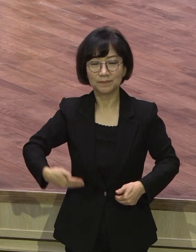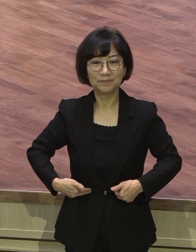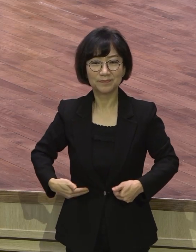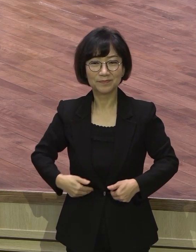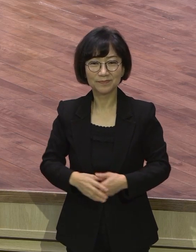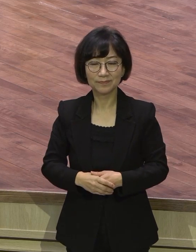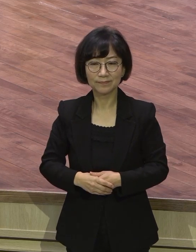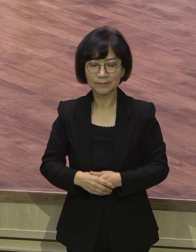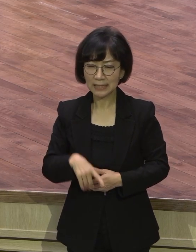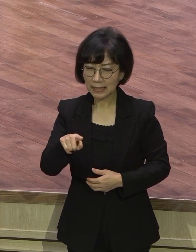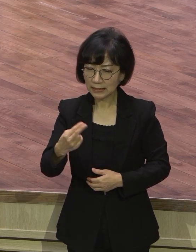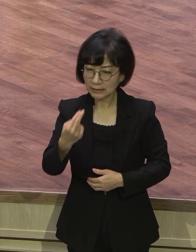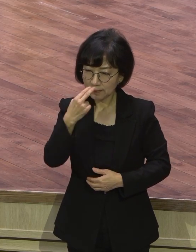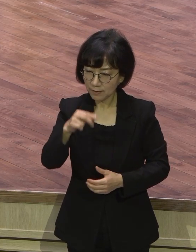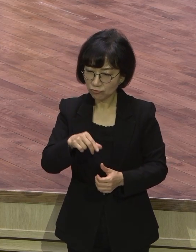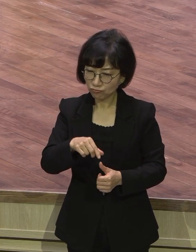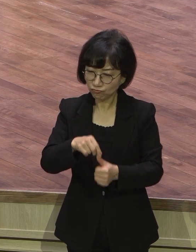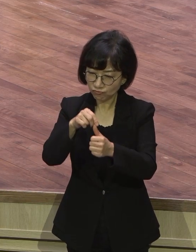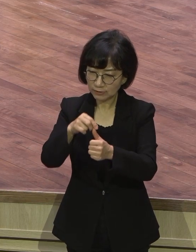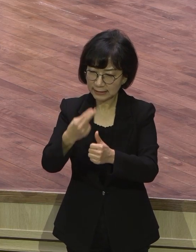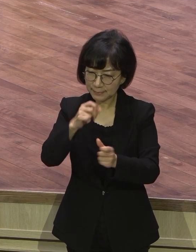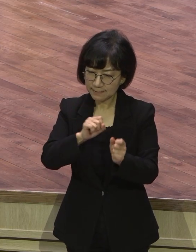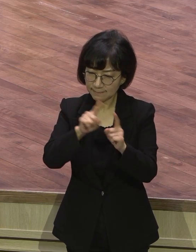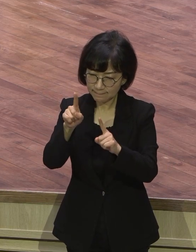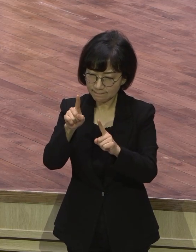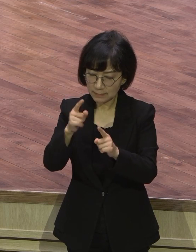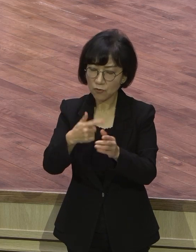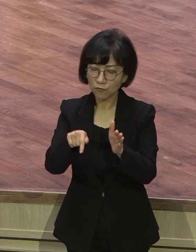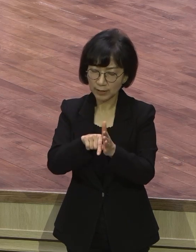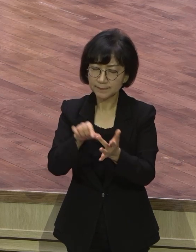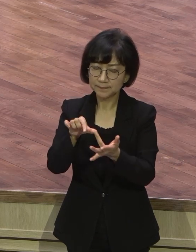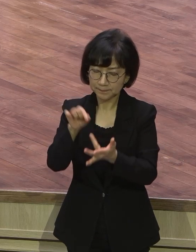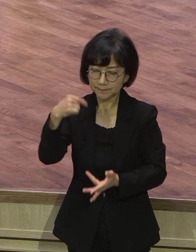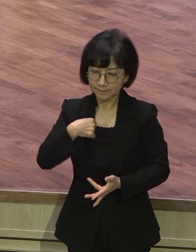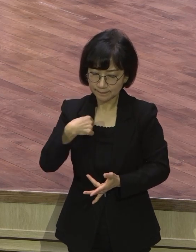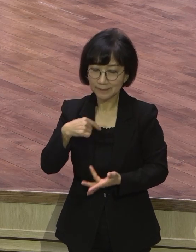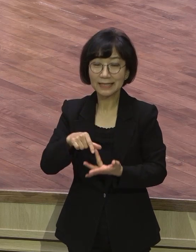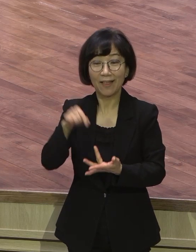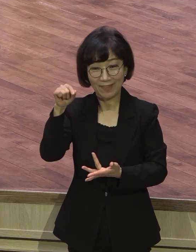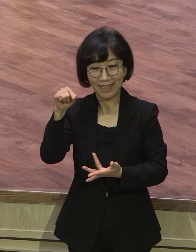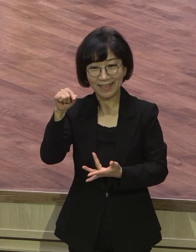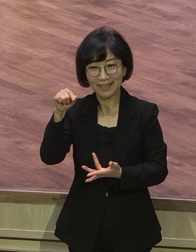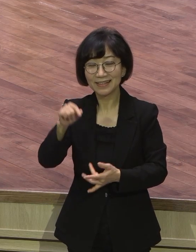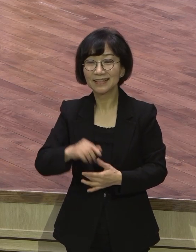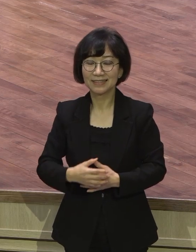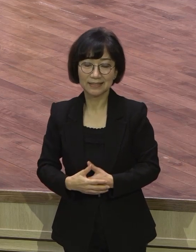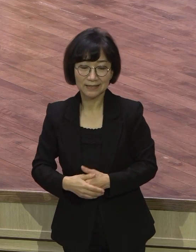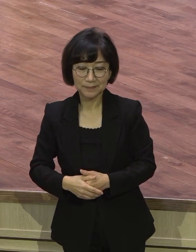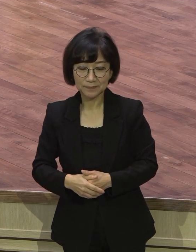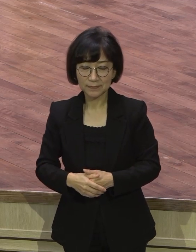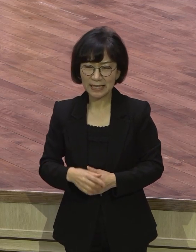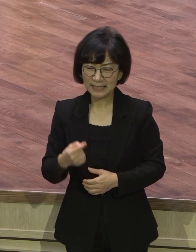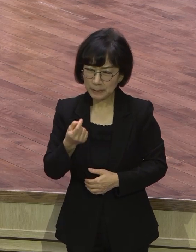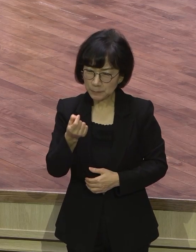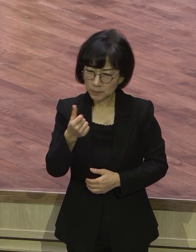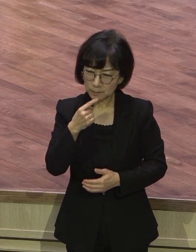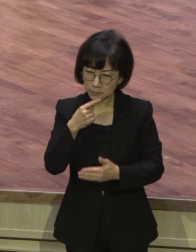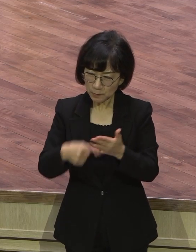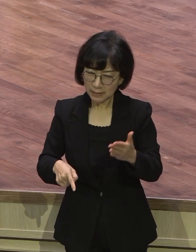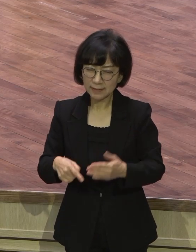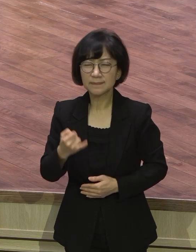생명 살리는 선택을 해라. 그렇게 말씀하고 있어요. 내가 좀 손해를